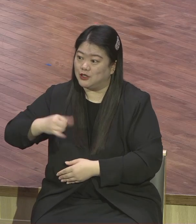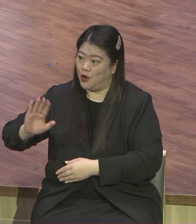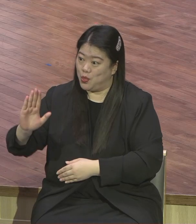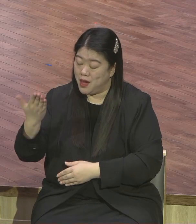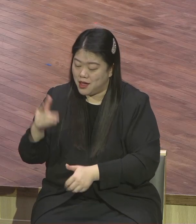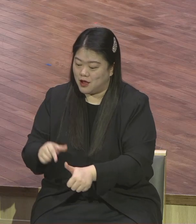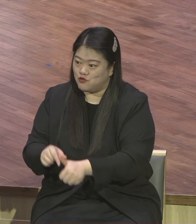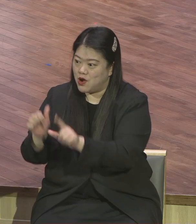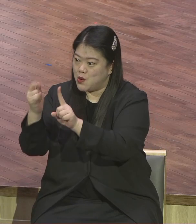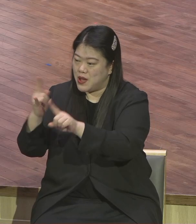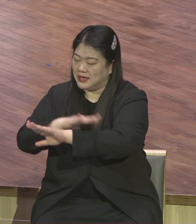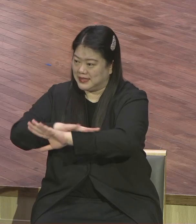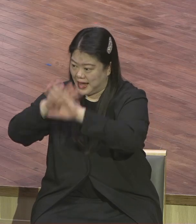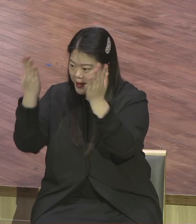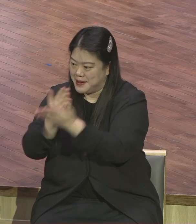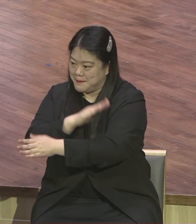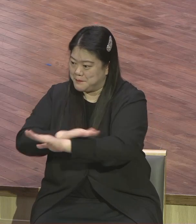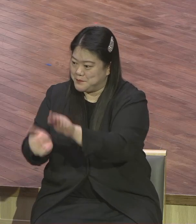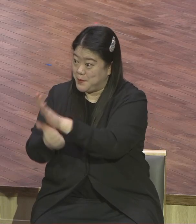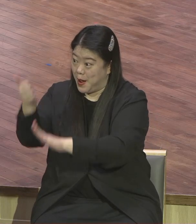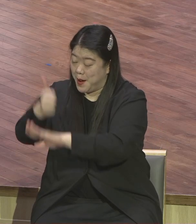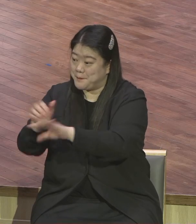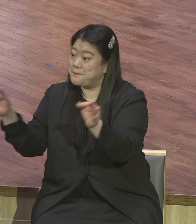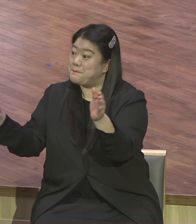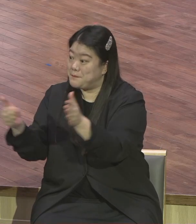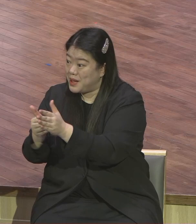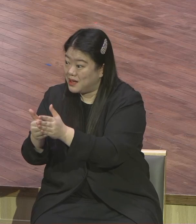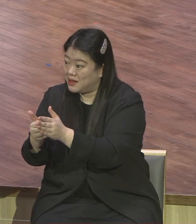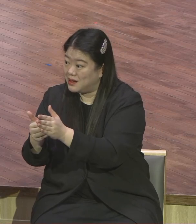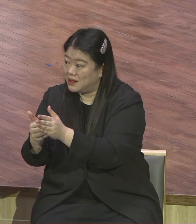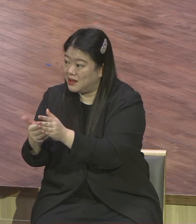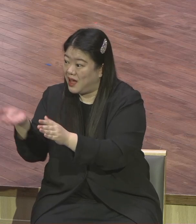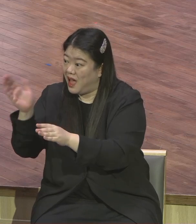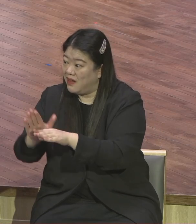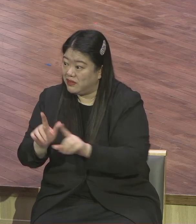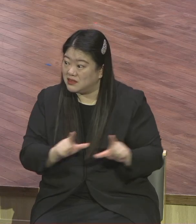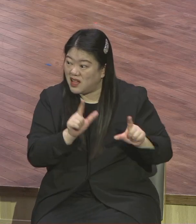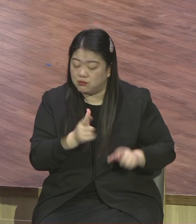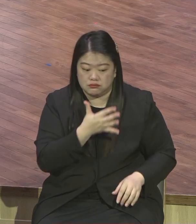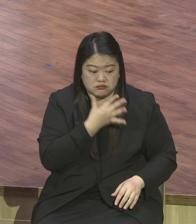성령의 사람인데도 불구하고 자꾸 성인들을 못 받아.